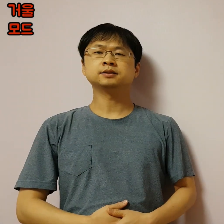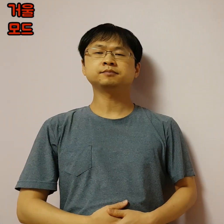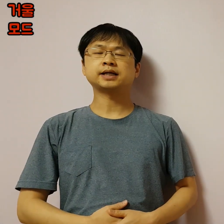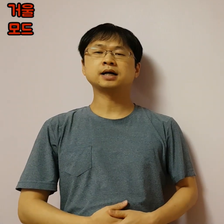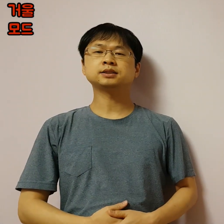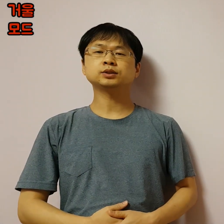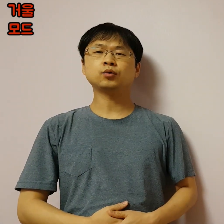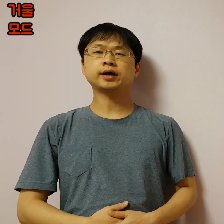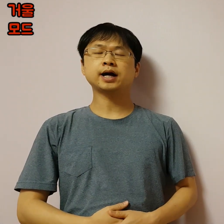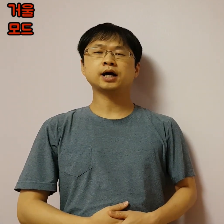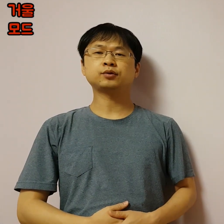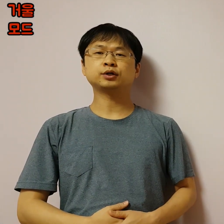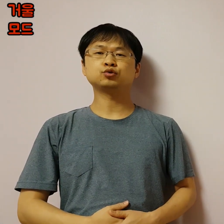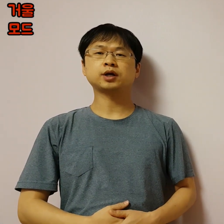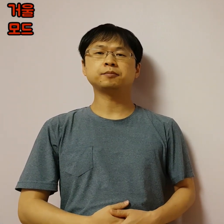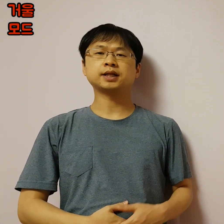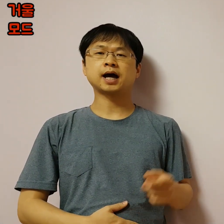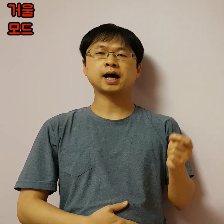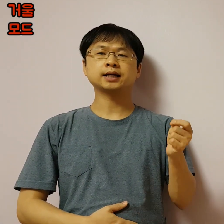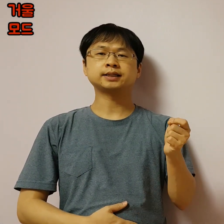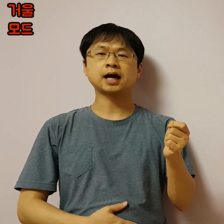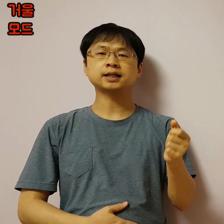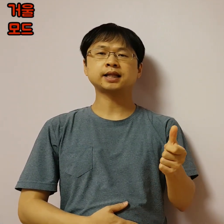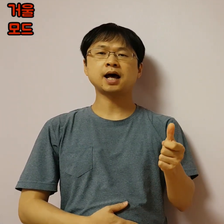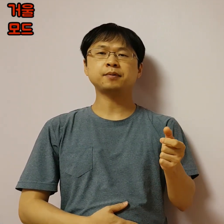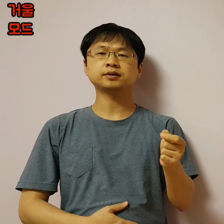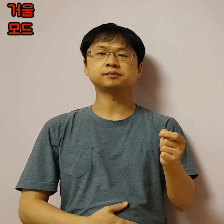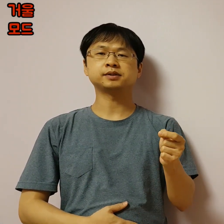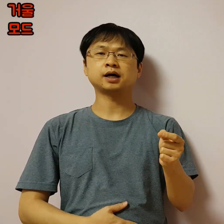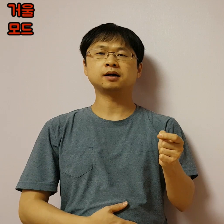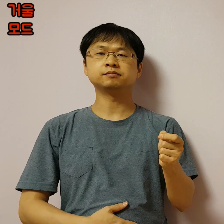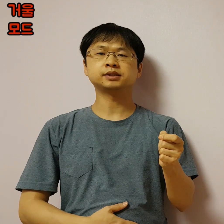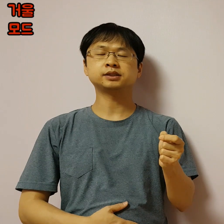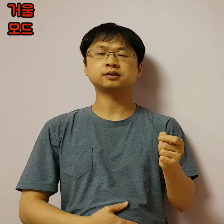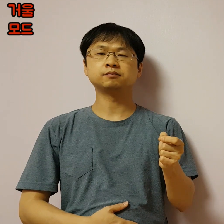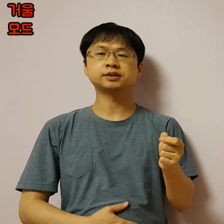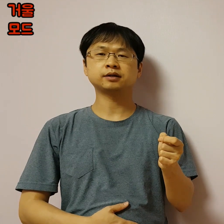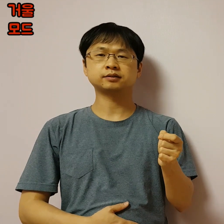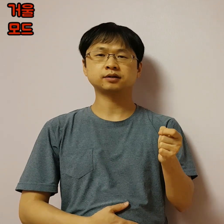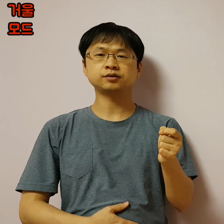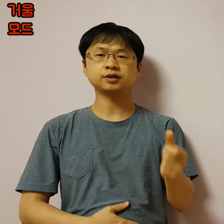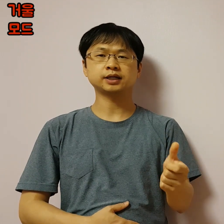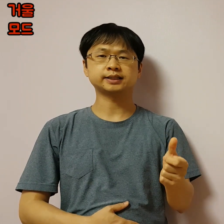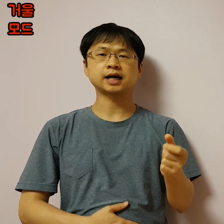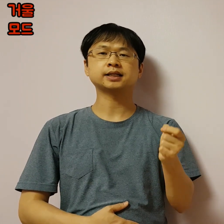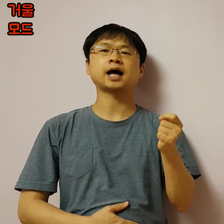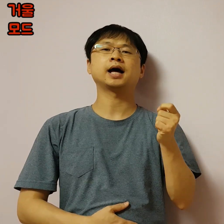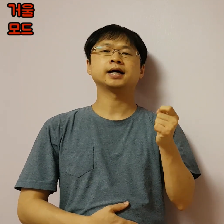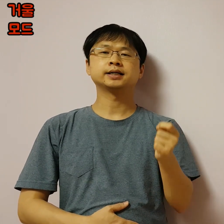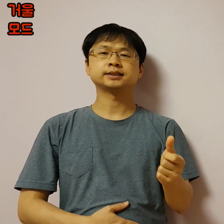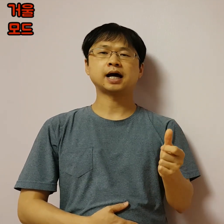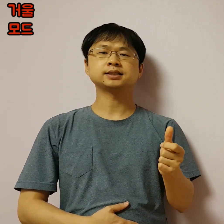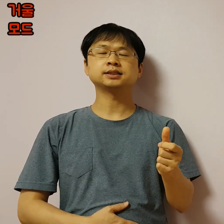다음 작은 노래가 돼줄게입니다. 작다 배웠습니다. 엄지를 검지에 걸어서 튕기기 작다.